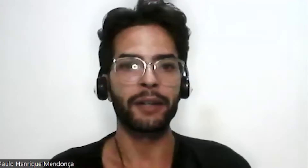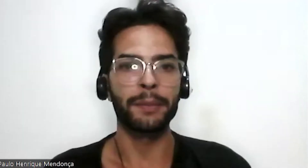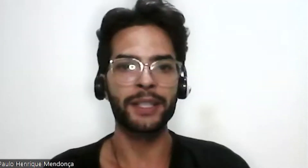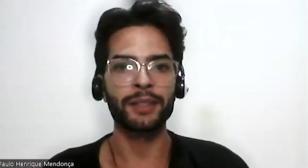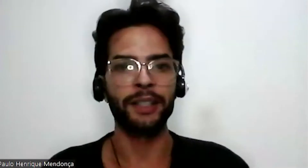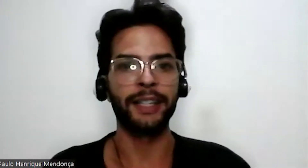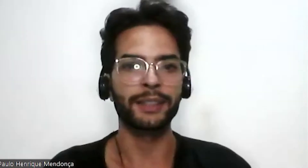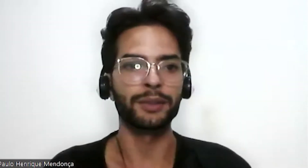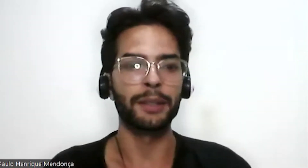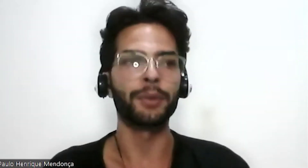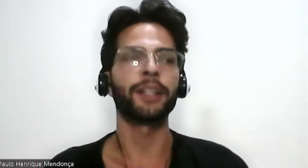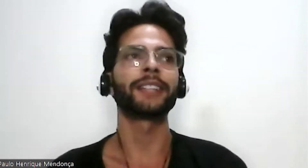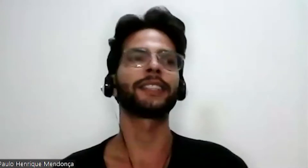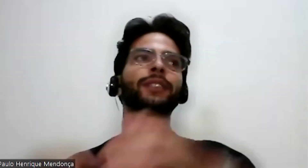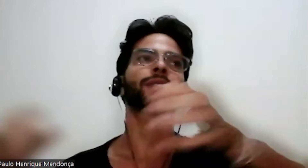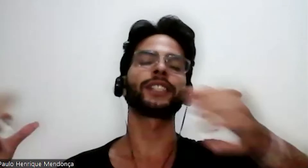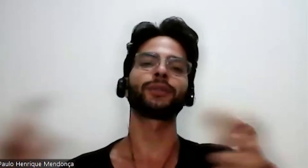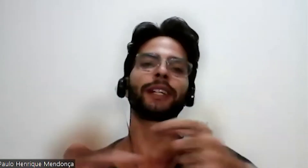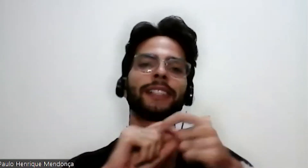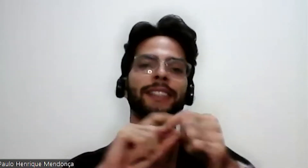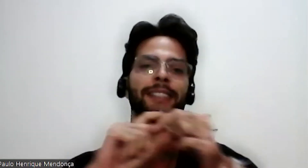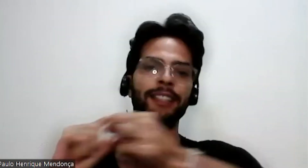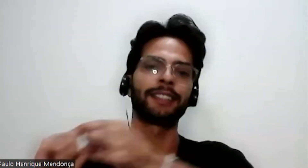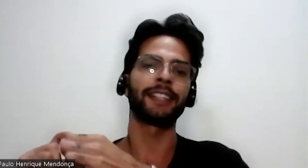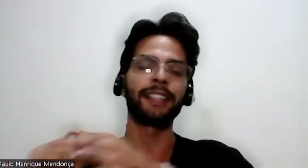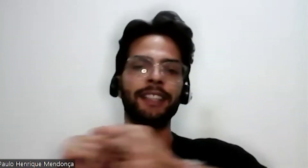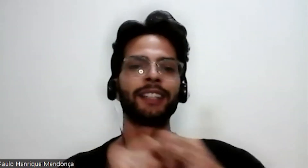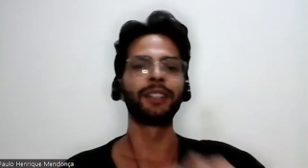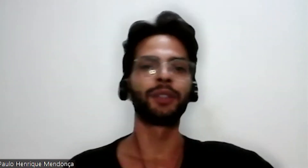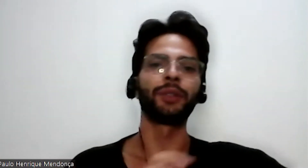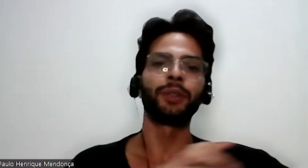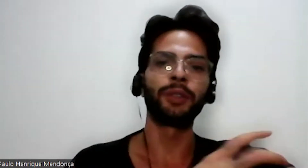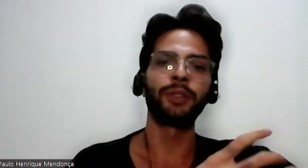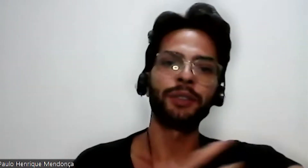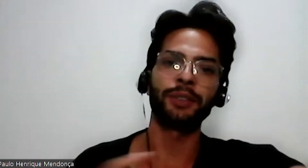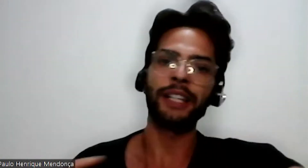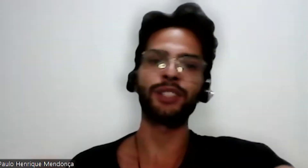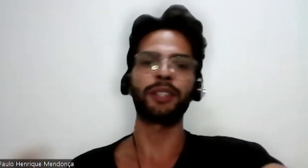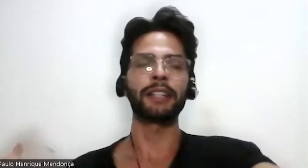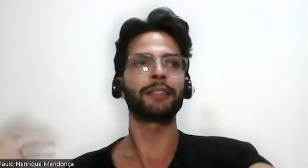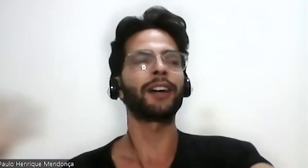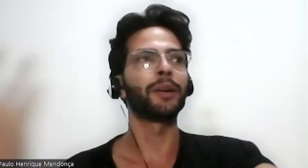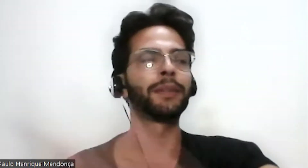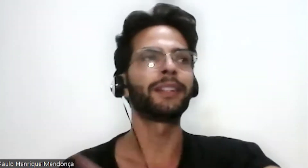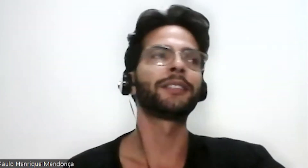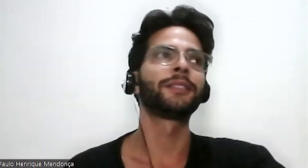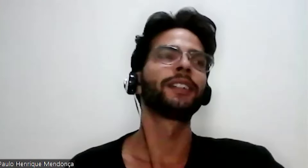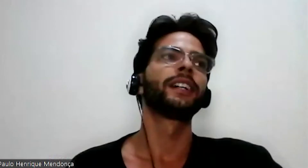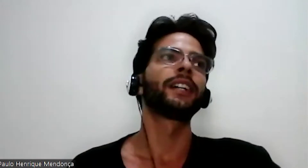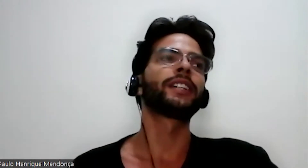uma pessoa que é surda, porque a gente contextualiza, né? Toda a história da obra. Então, eu acho